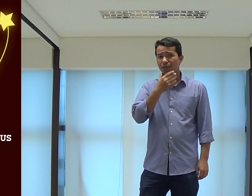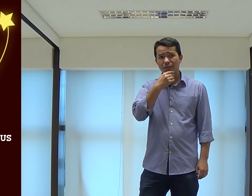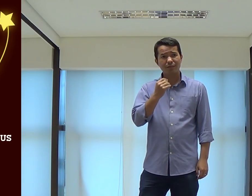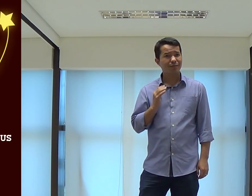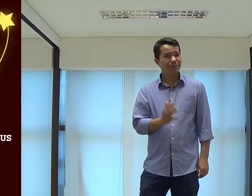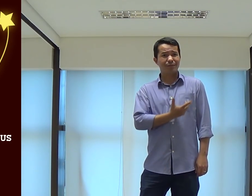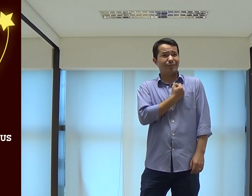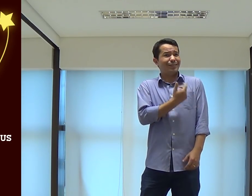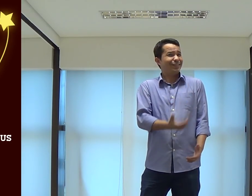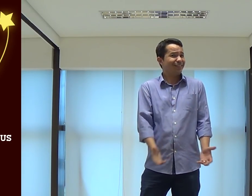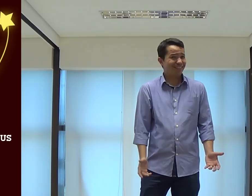nosso Salvador.